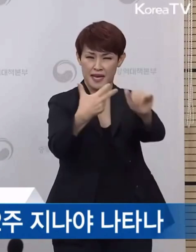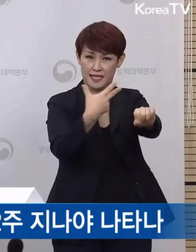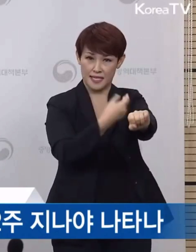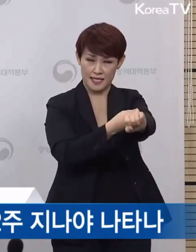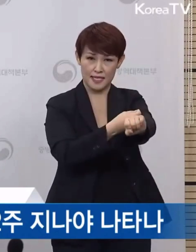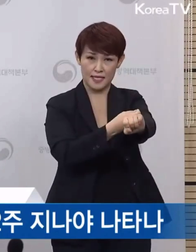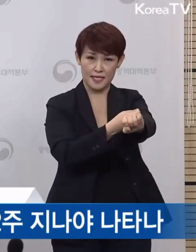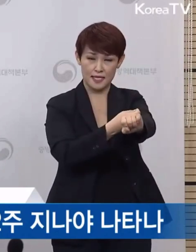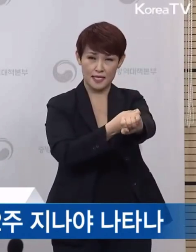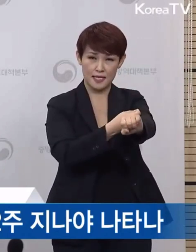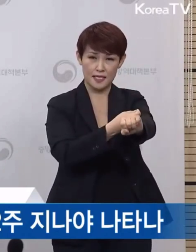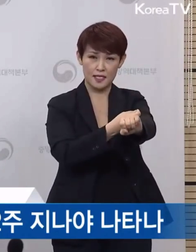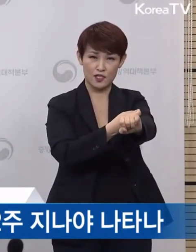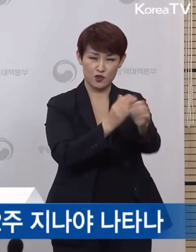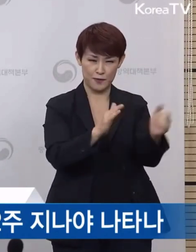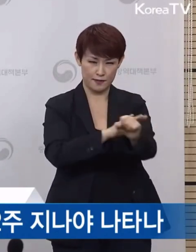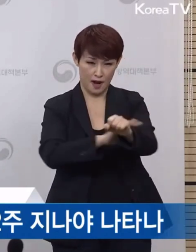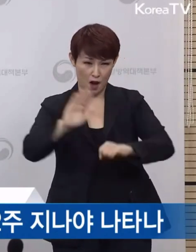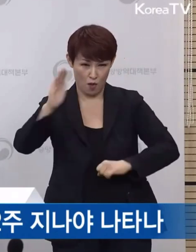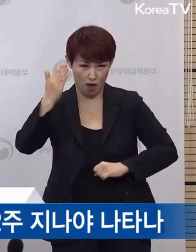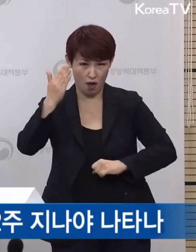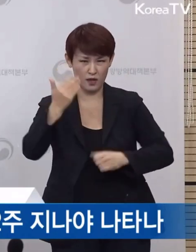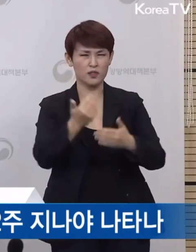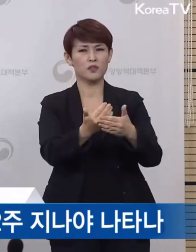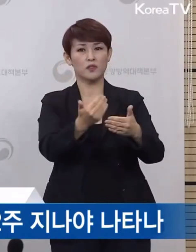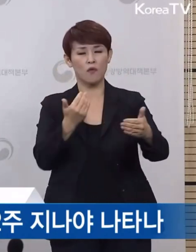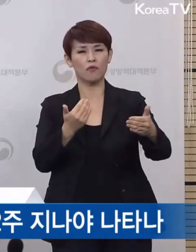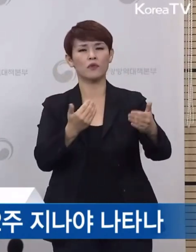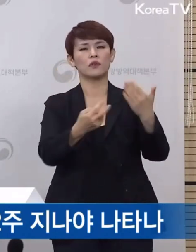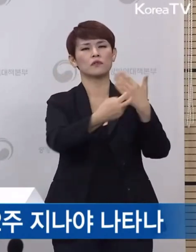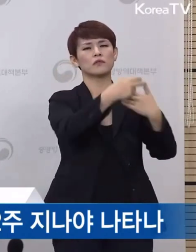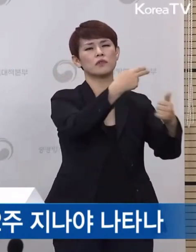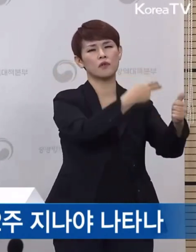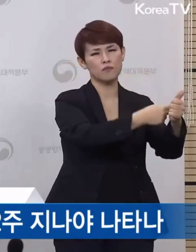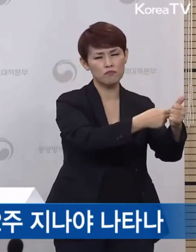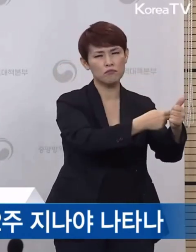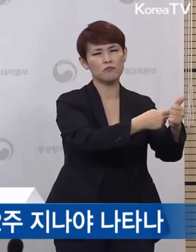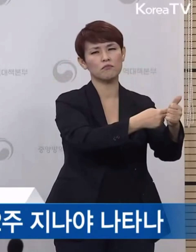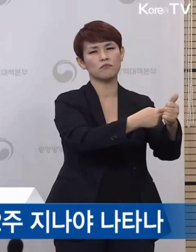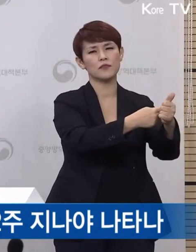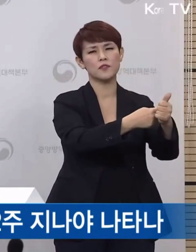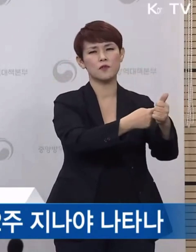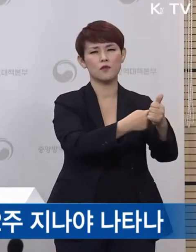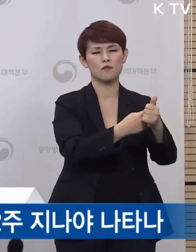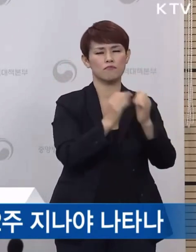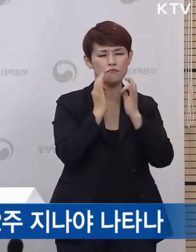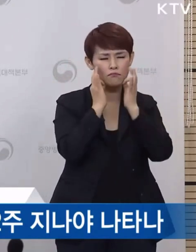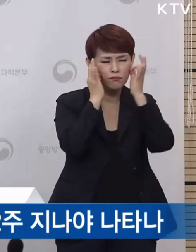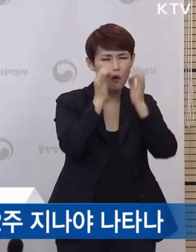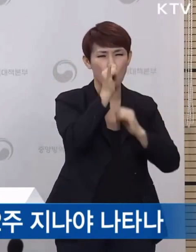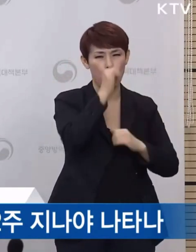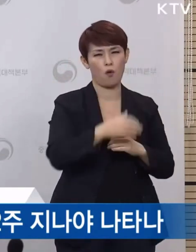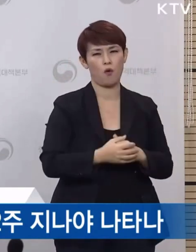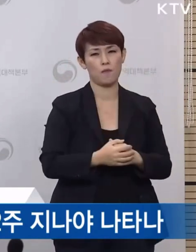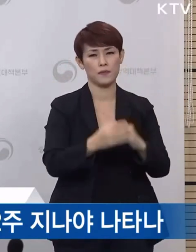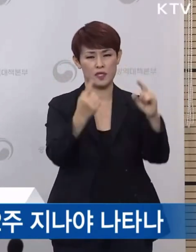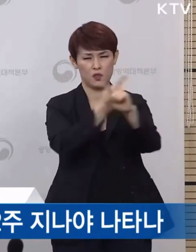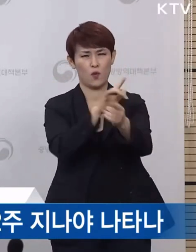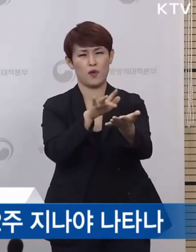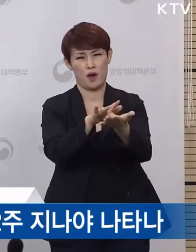손에 쥐어지기 전까지는 우리에게는 의료진들의 헌신적인 진료 노력이 있고 또 치료제가